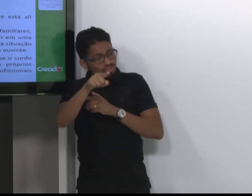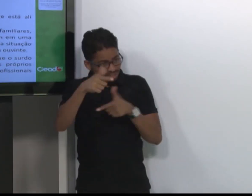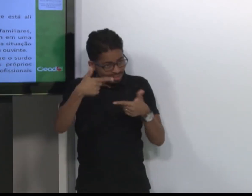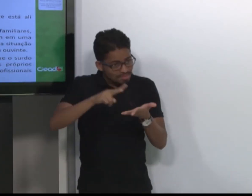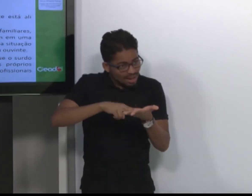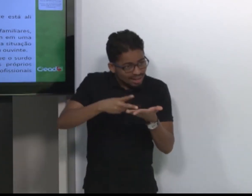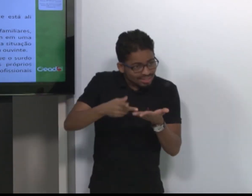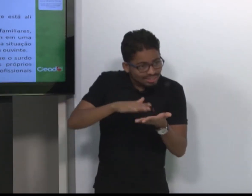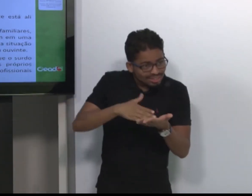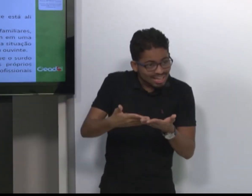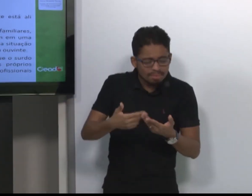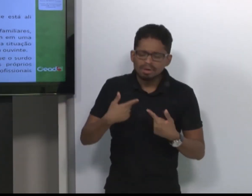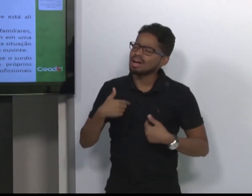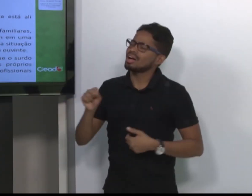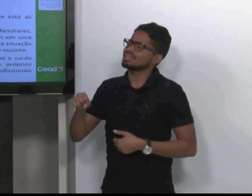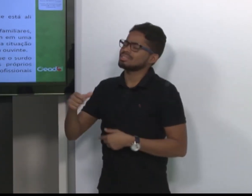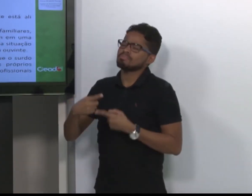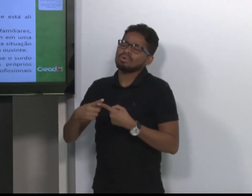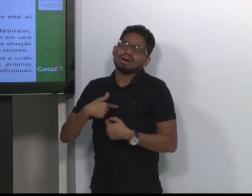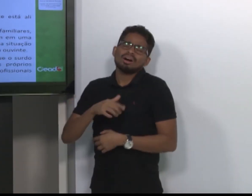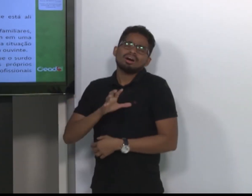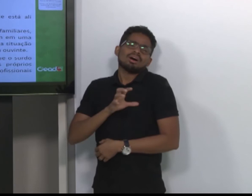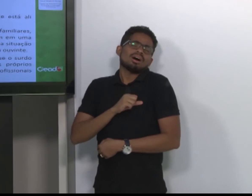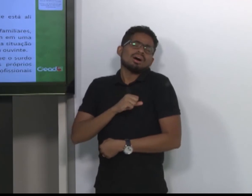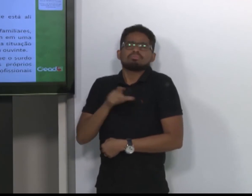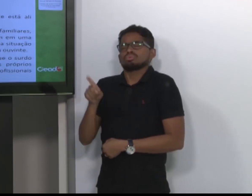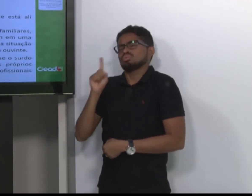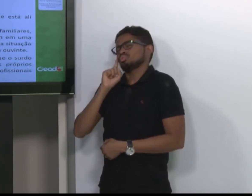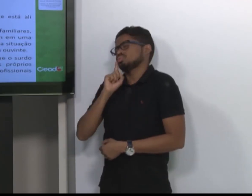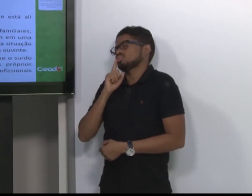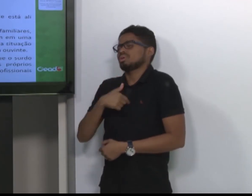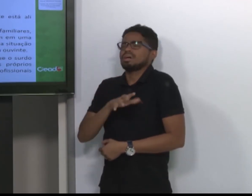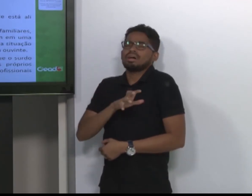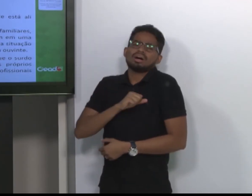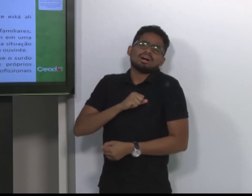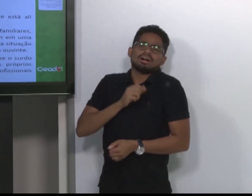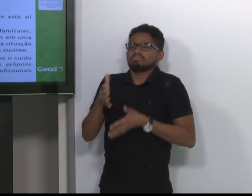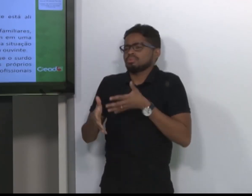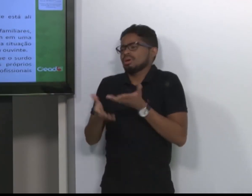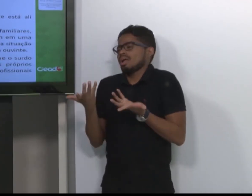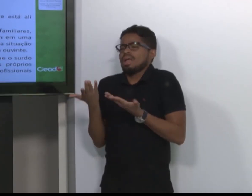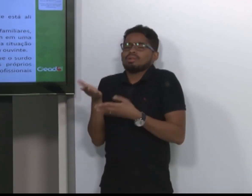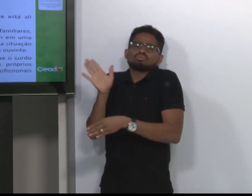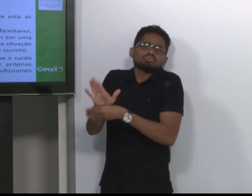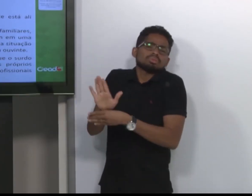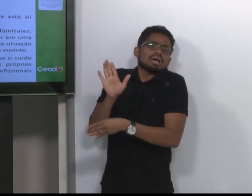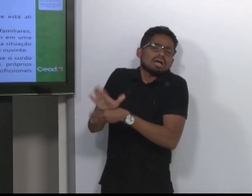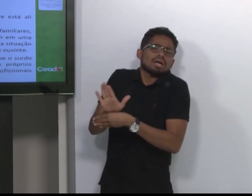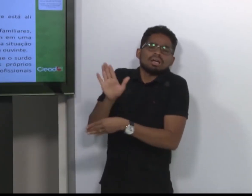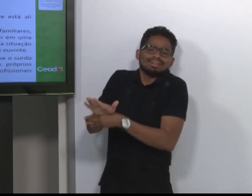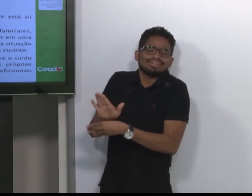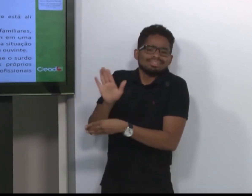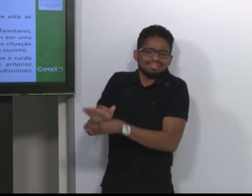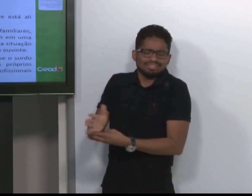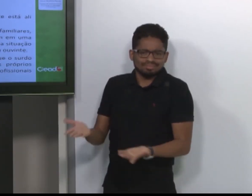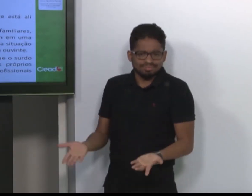ser tradutor-intérprete? Aí responde, porque eu amo o surdo, porque eu quero ajudá-lo. Então,